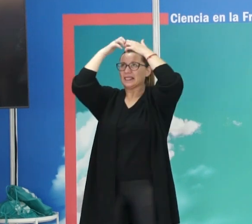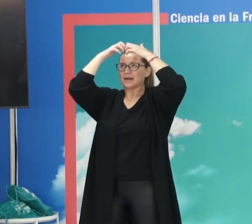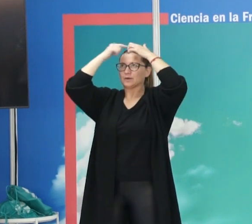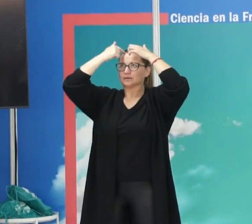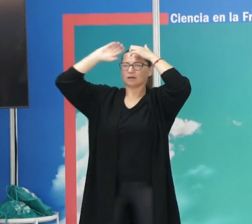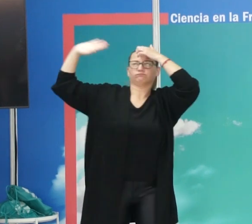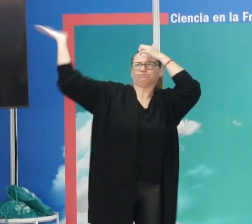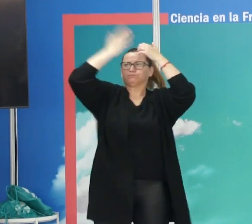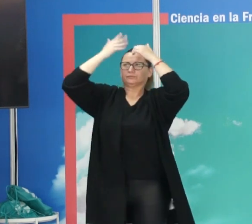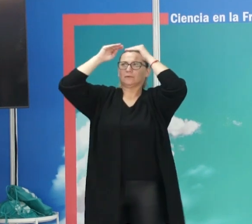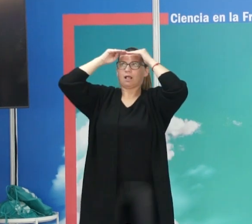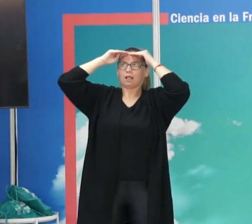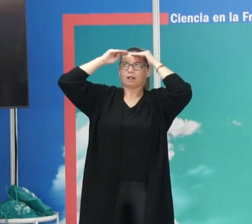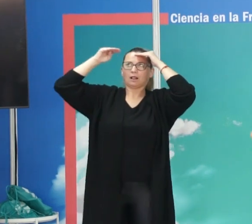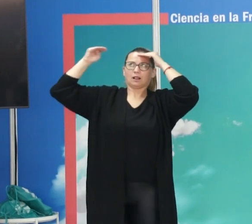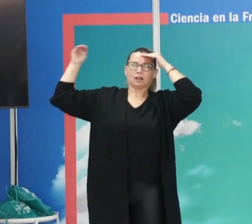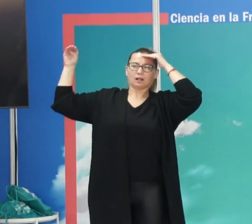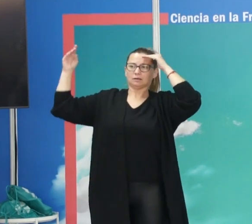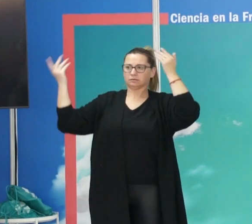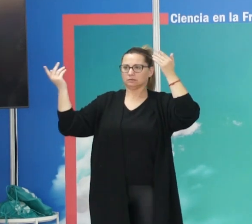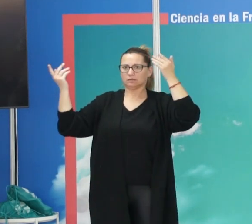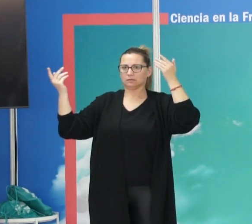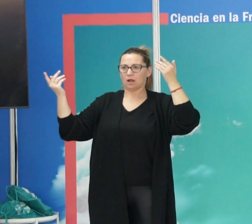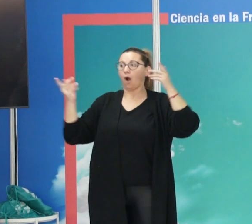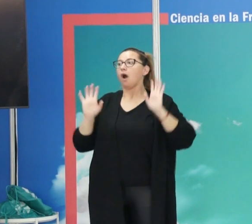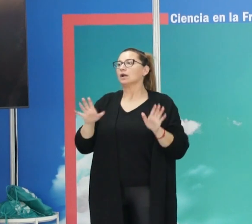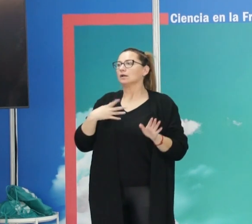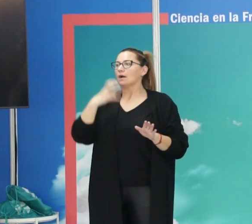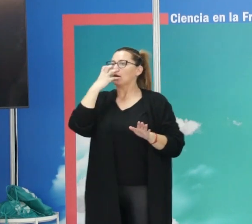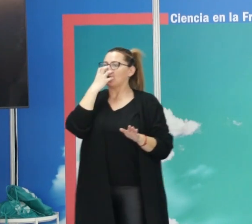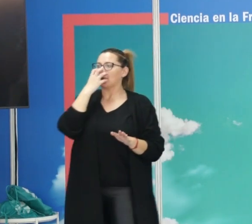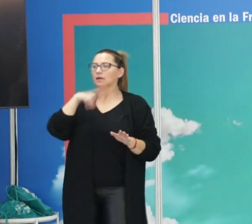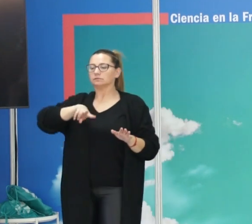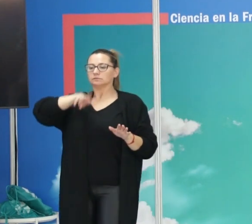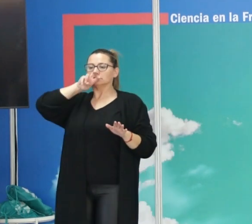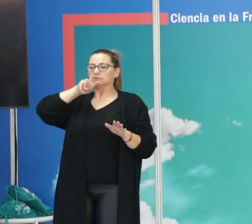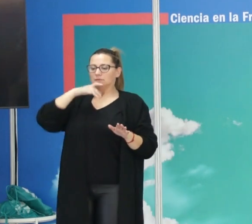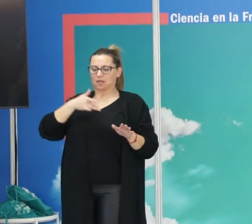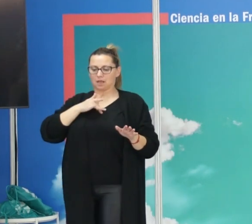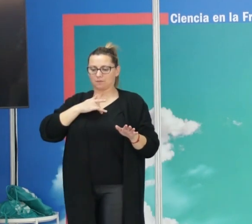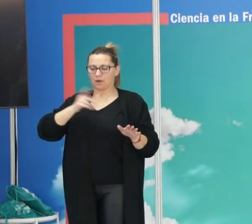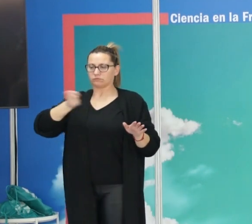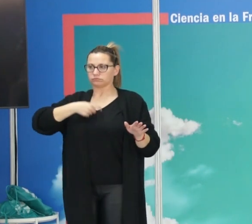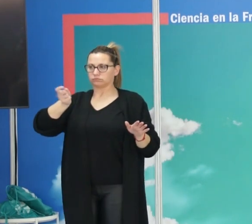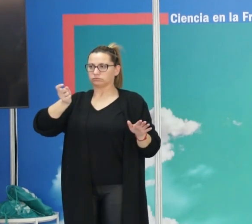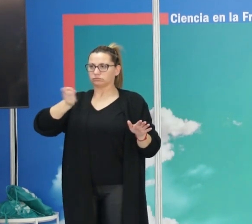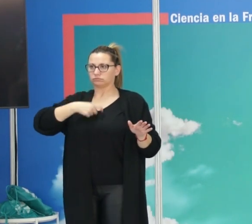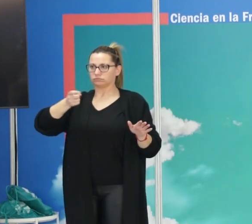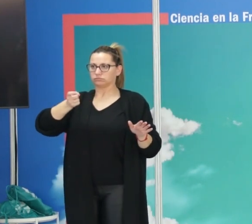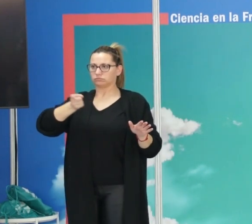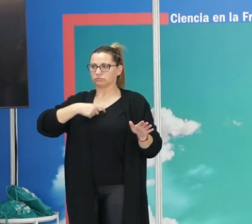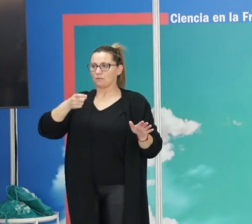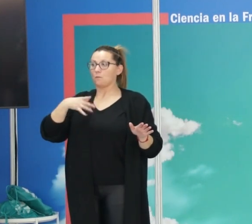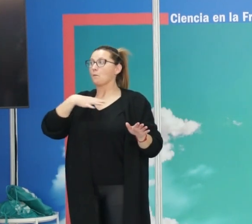a pesar de que siga respirando con una asistencia y cuyo corazón sigue latiendo, pueden ser declarados muertos.